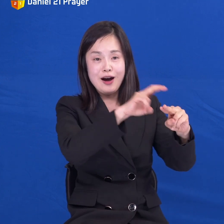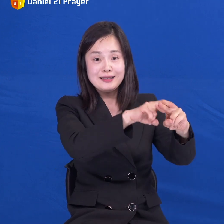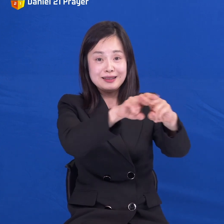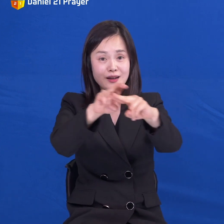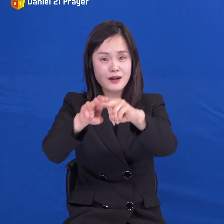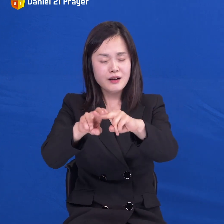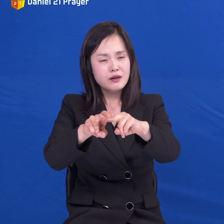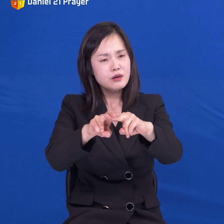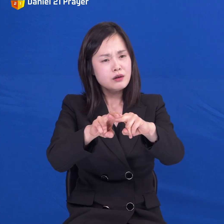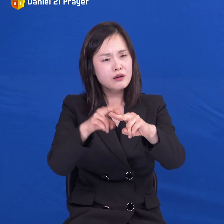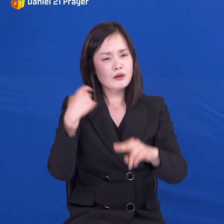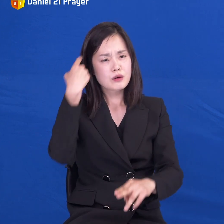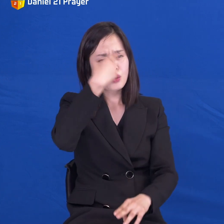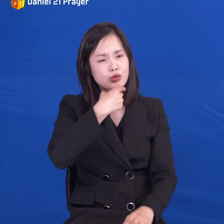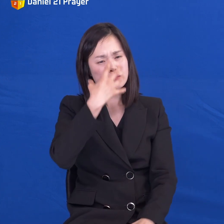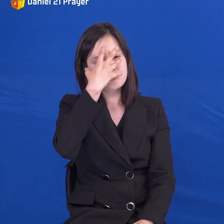보여요.